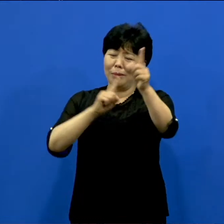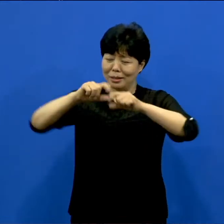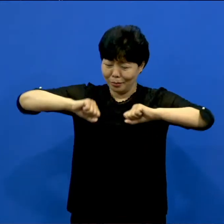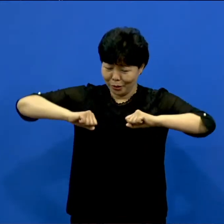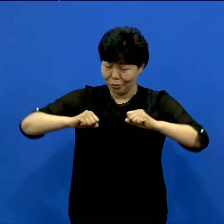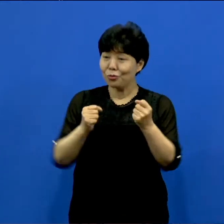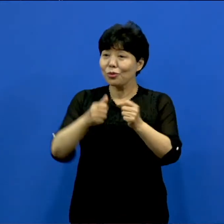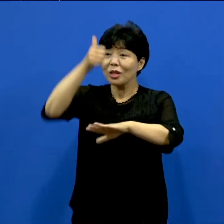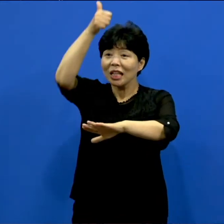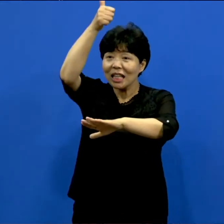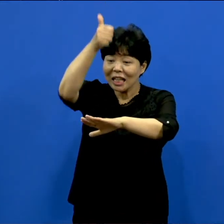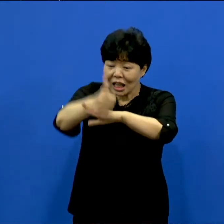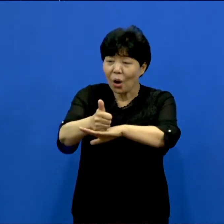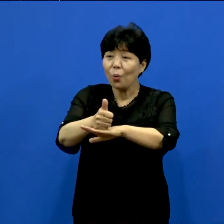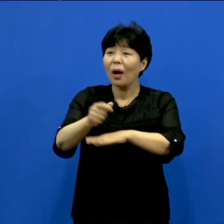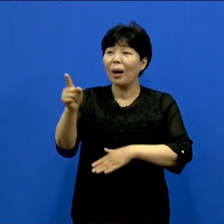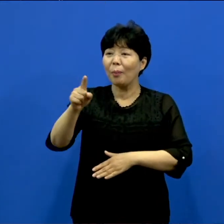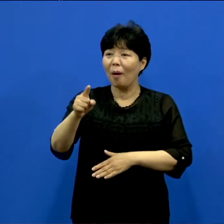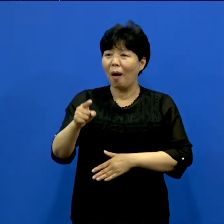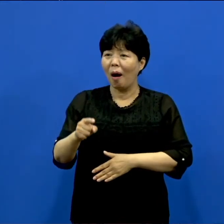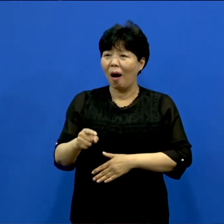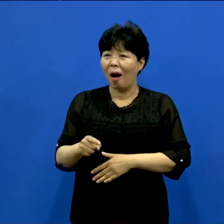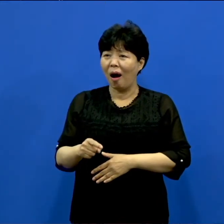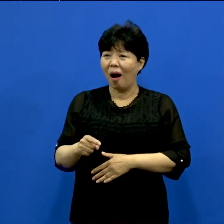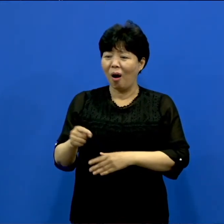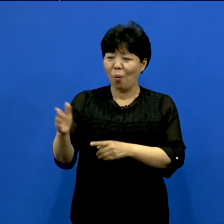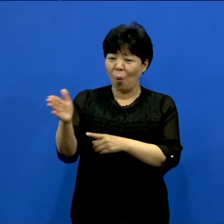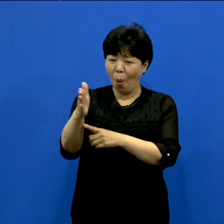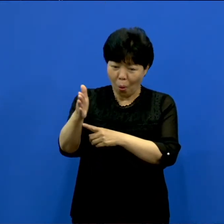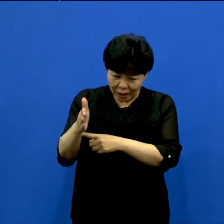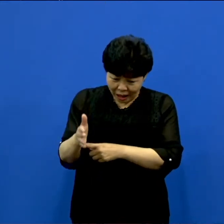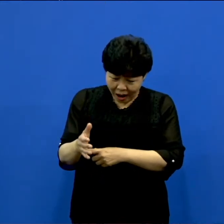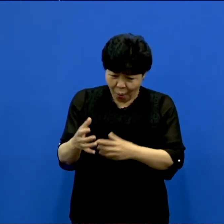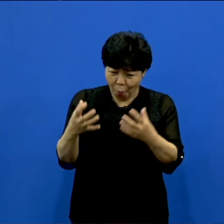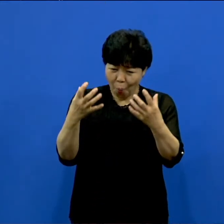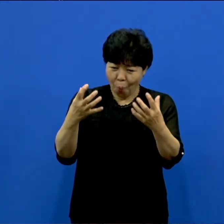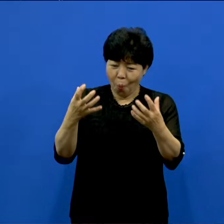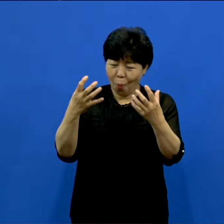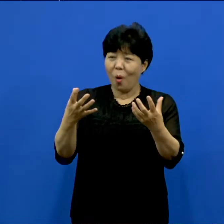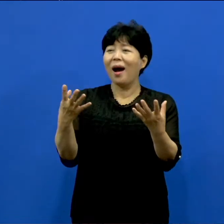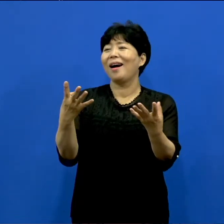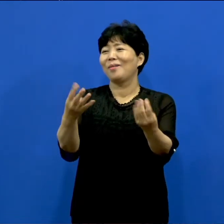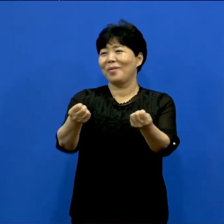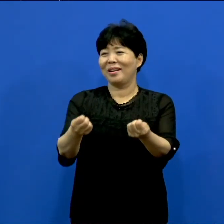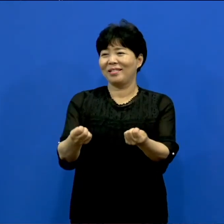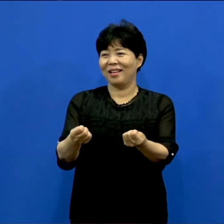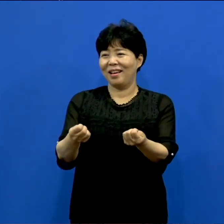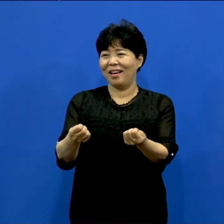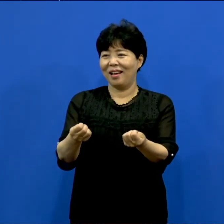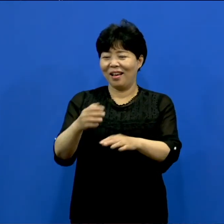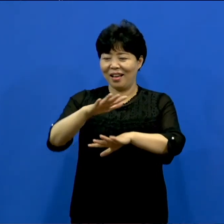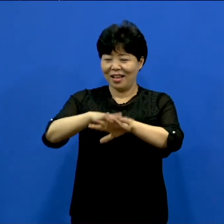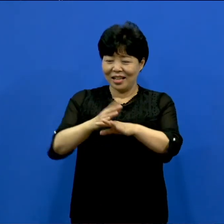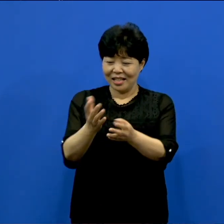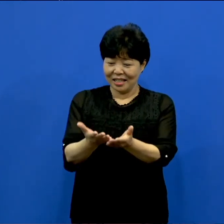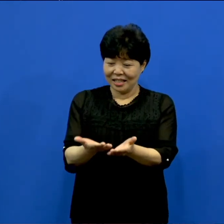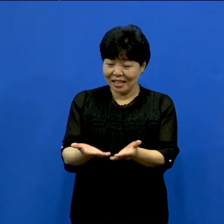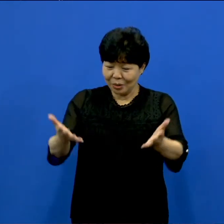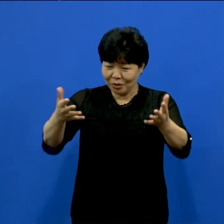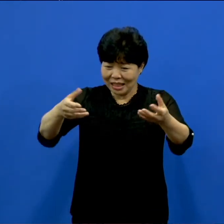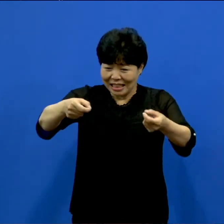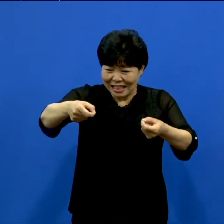어떻게 나타나? 그렇게 하니 고기를 잡은 것이 심이 많아 그물이 찢어지는지라. 자, 여러분,